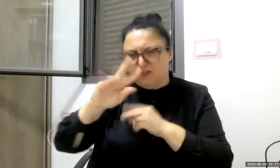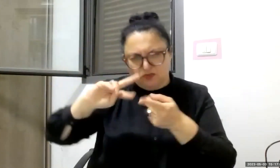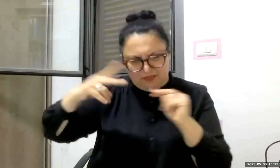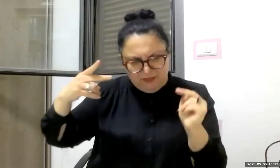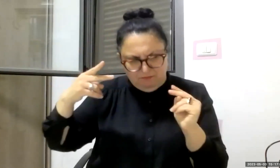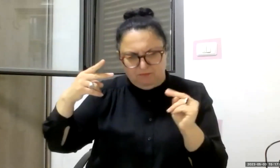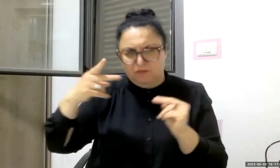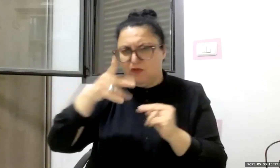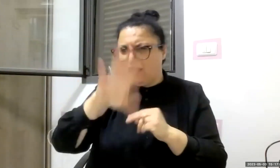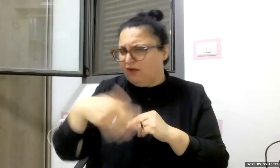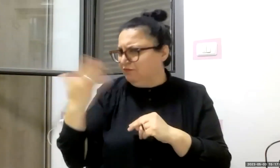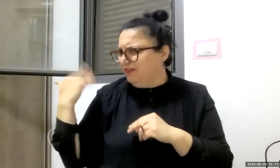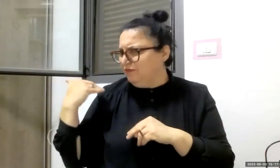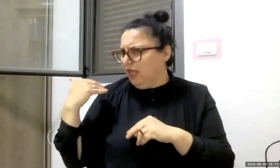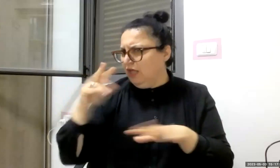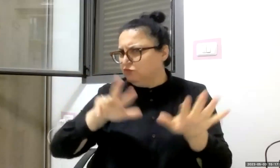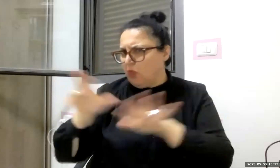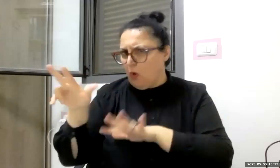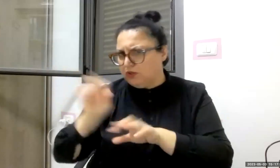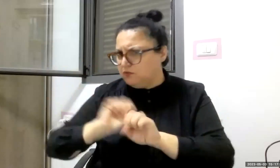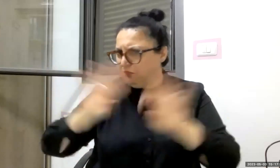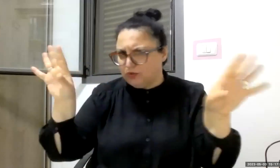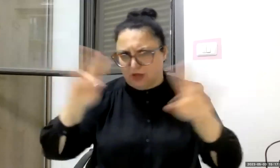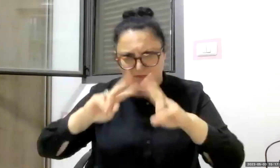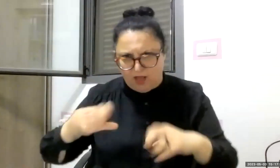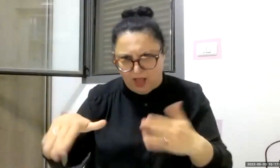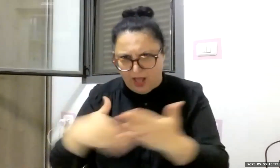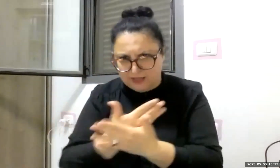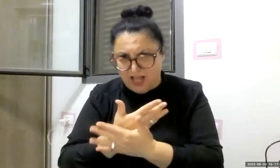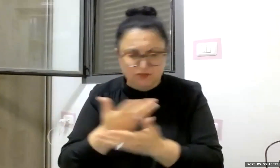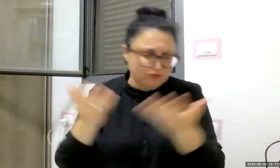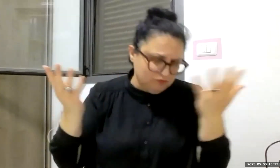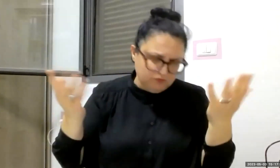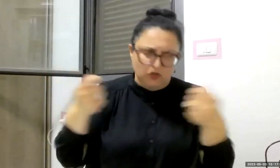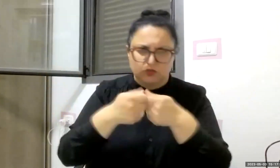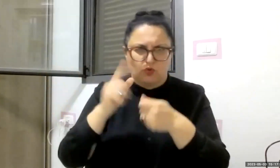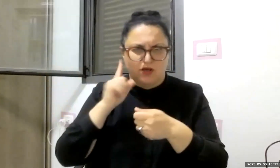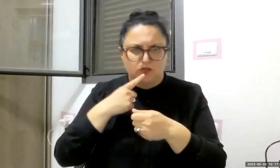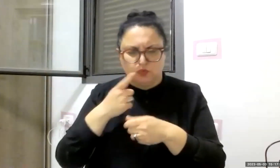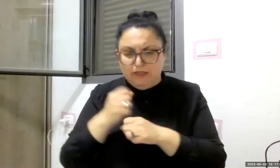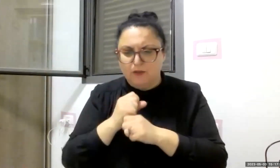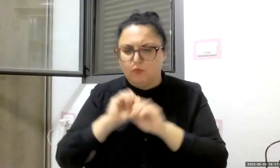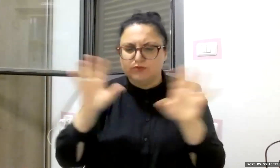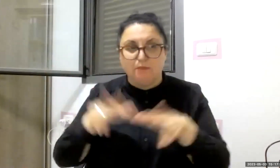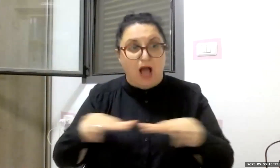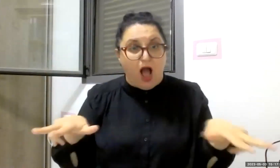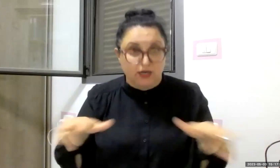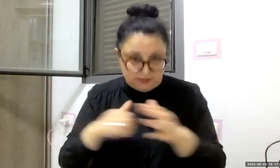למצוא עשרים וחמישה, עשרים ושישה גנים, ולפני כמה חודשים פורסם